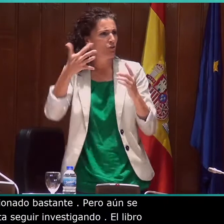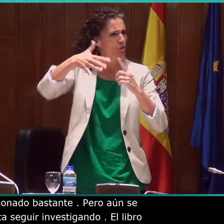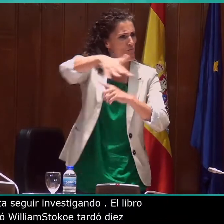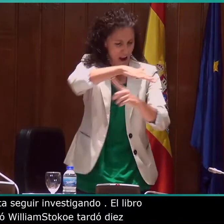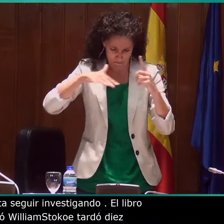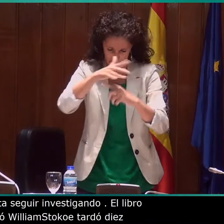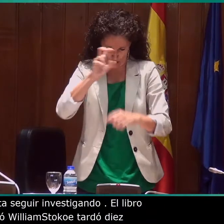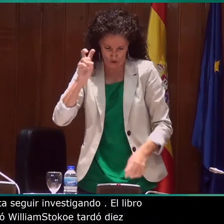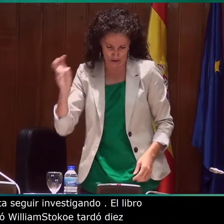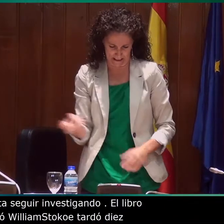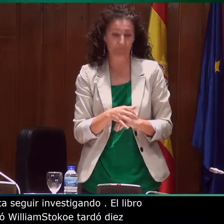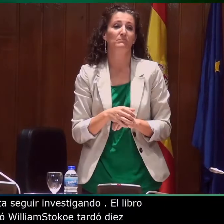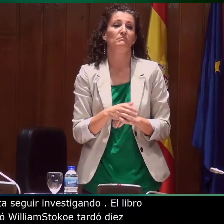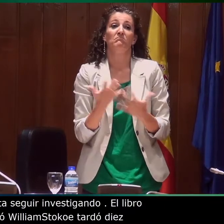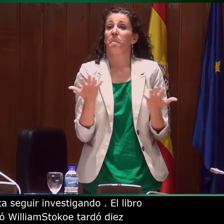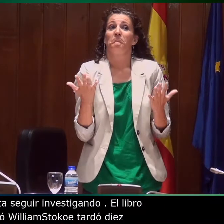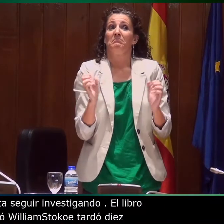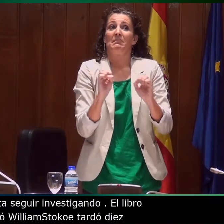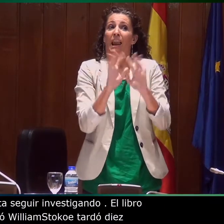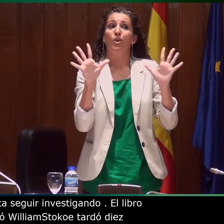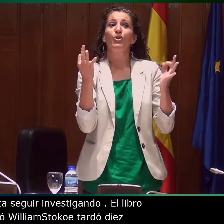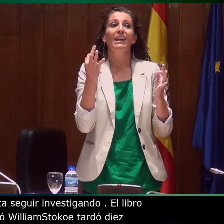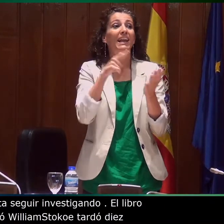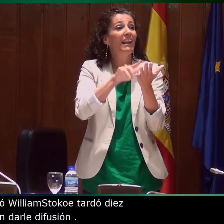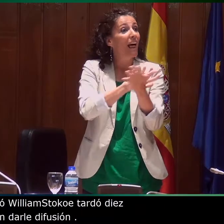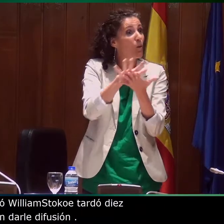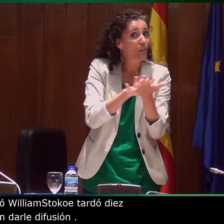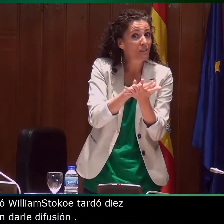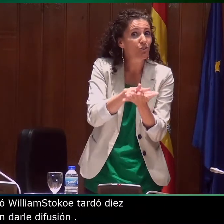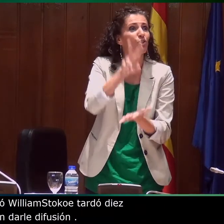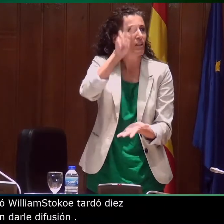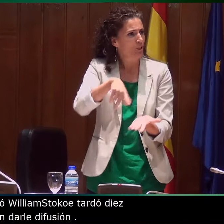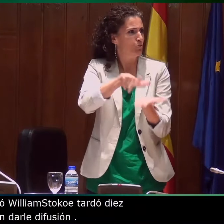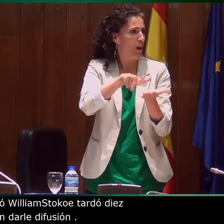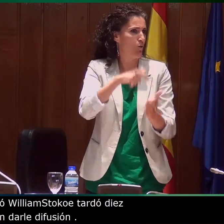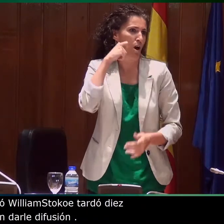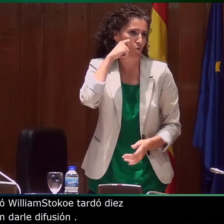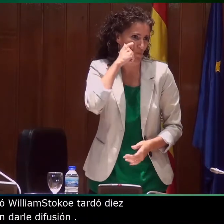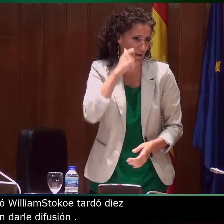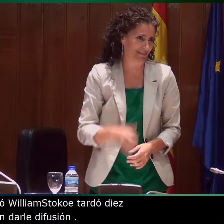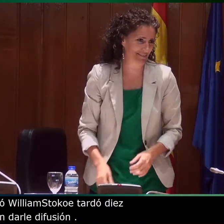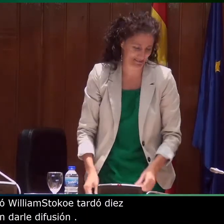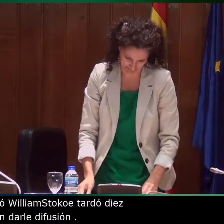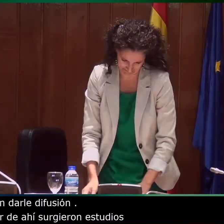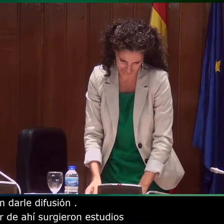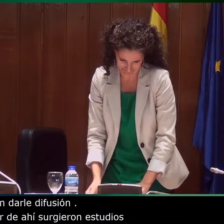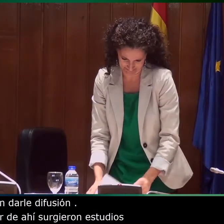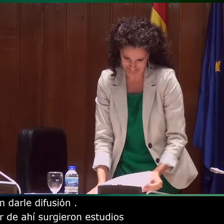distintos niveles sintácticos pragmáticos fonológicos morfológicos está claro que la lengua de signos española es una lengua humana